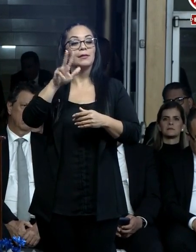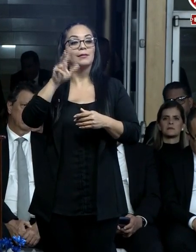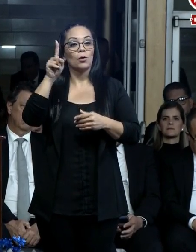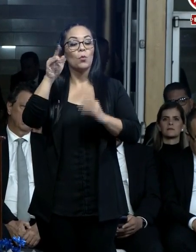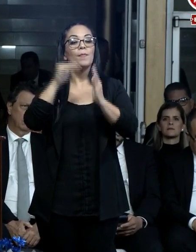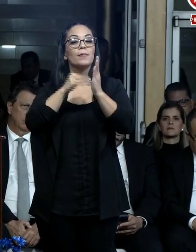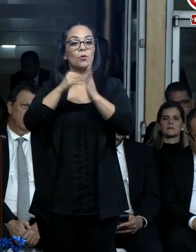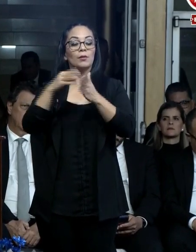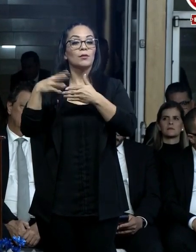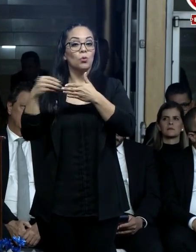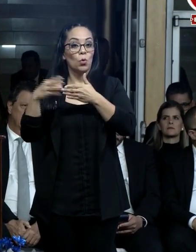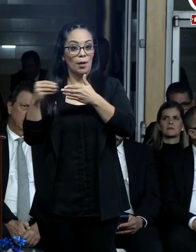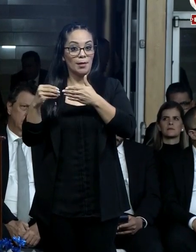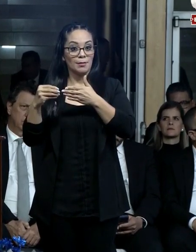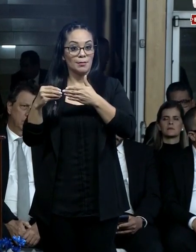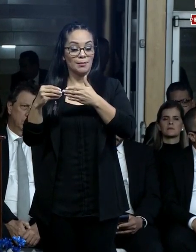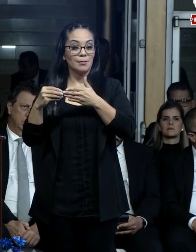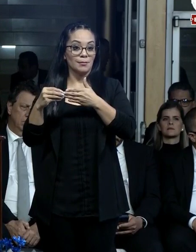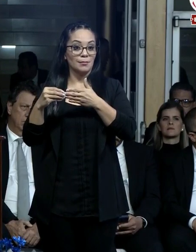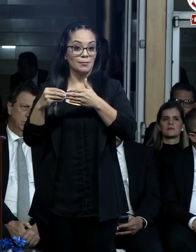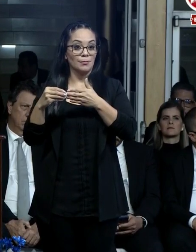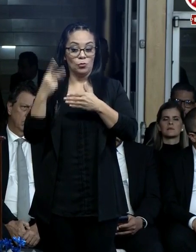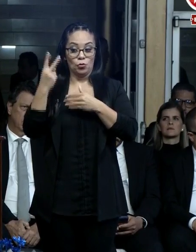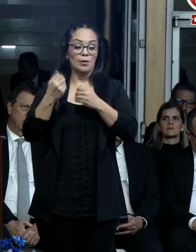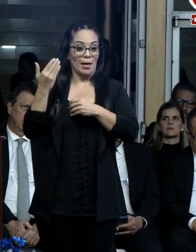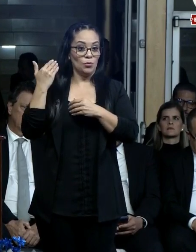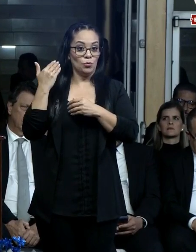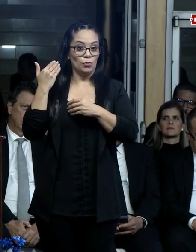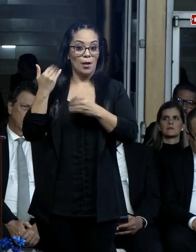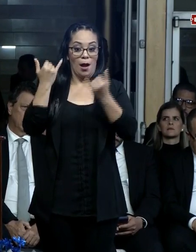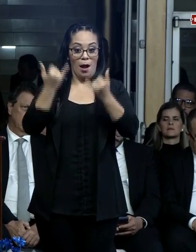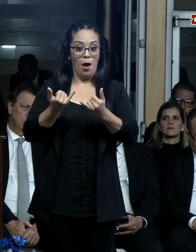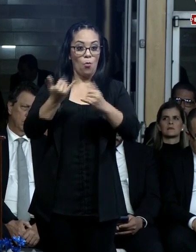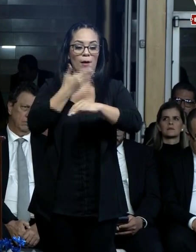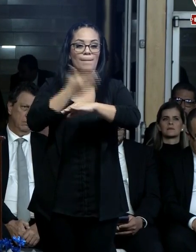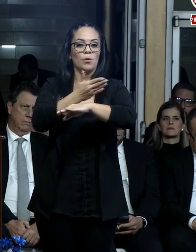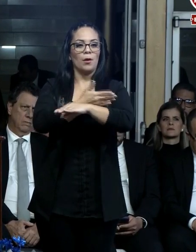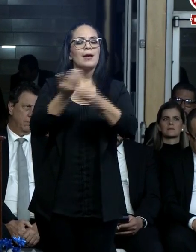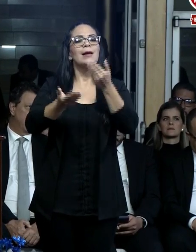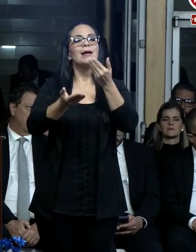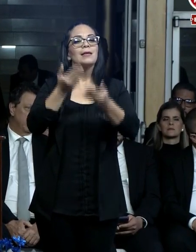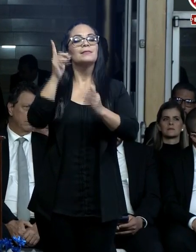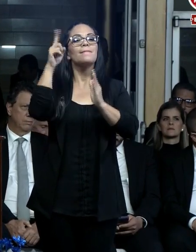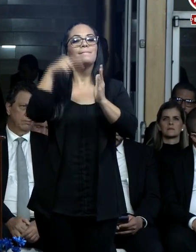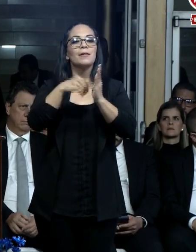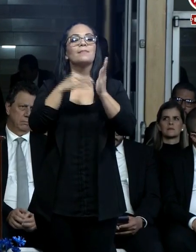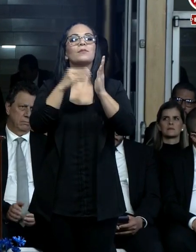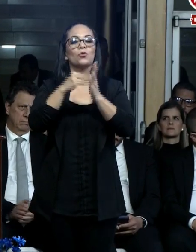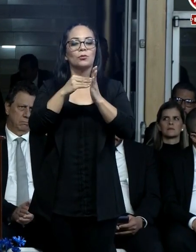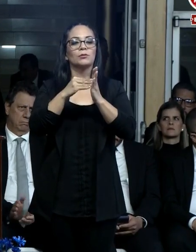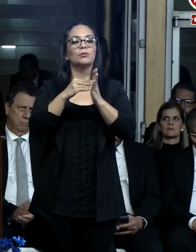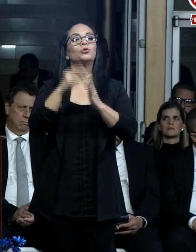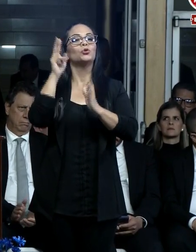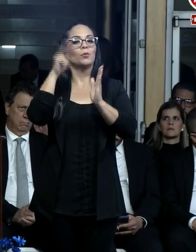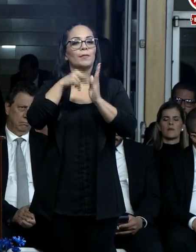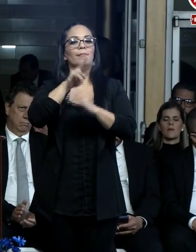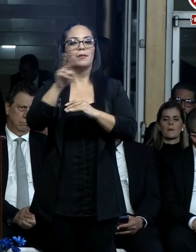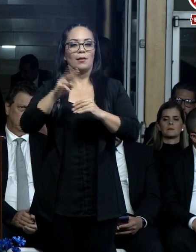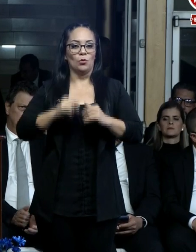731 millones de dólares hace tan solo 2 años a casi 1,000 millones en el